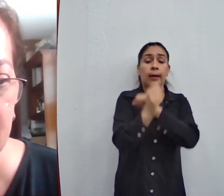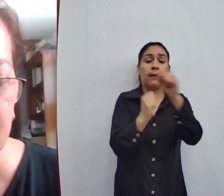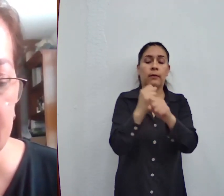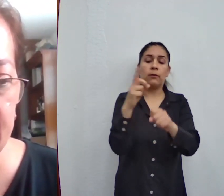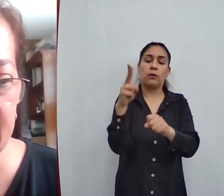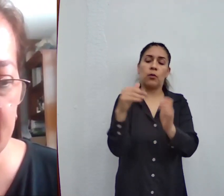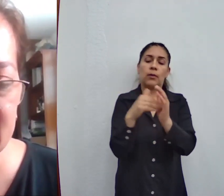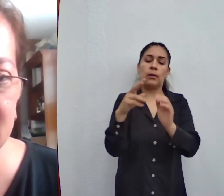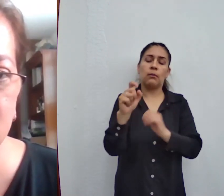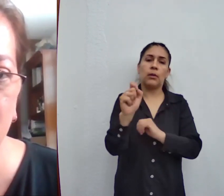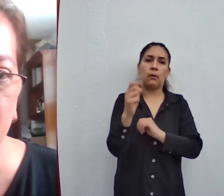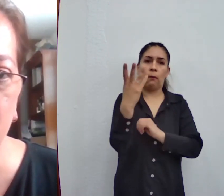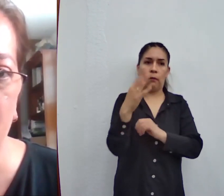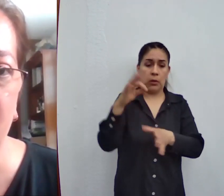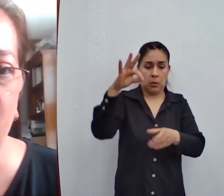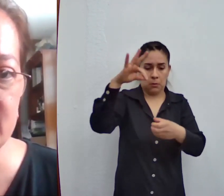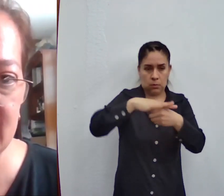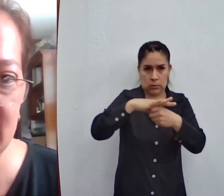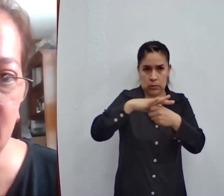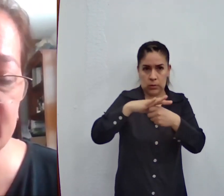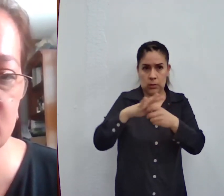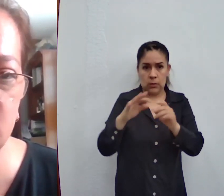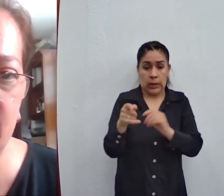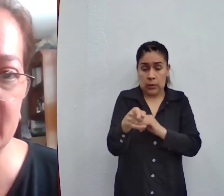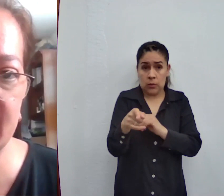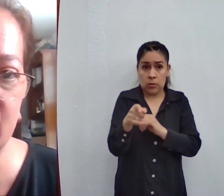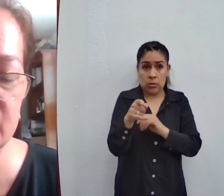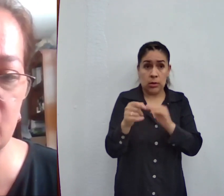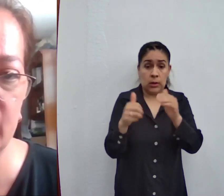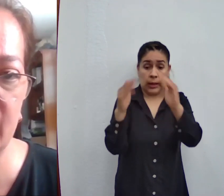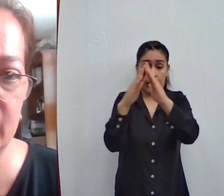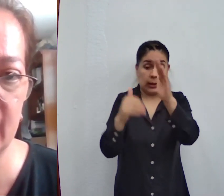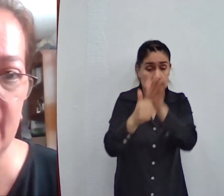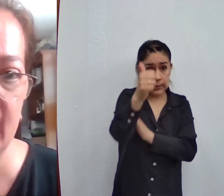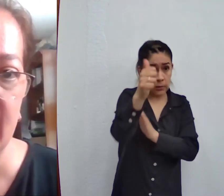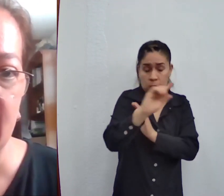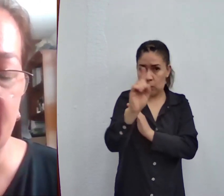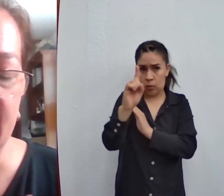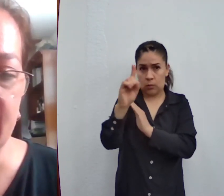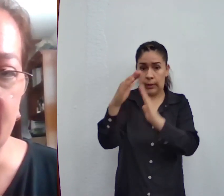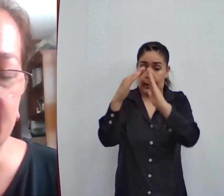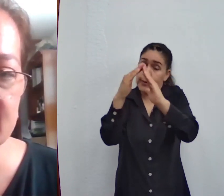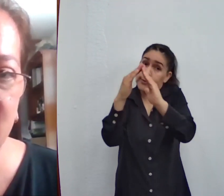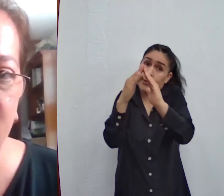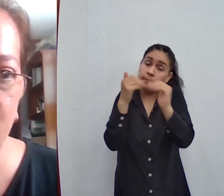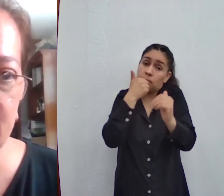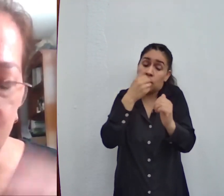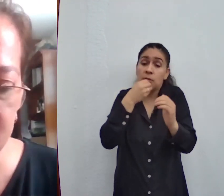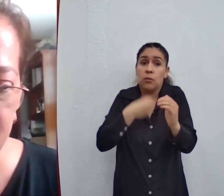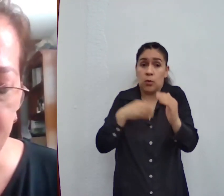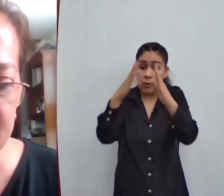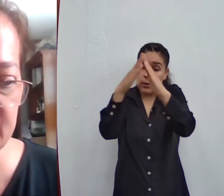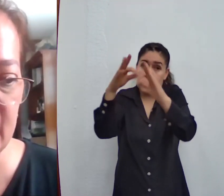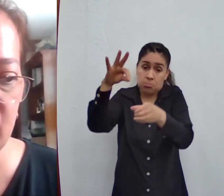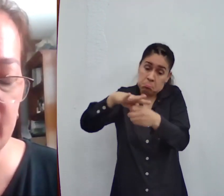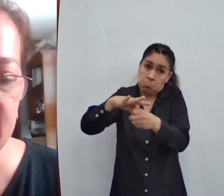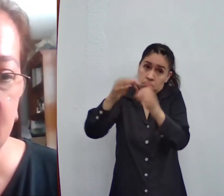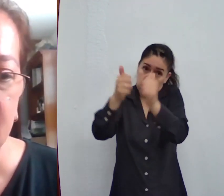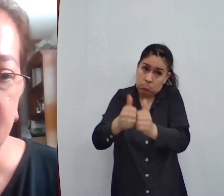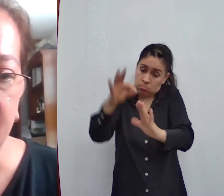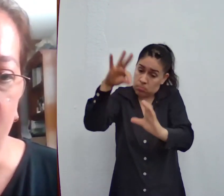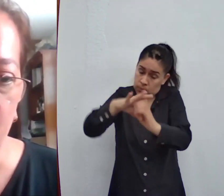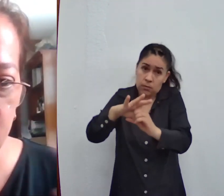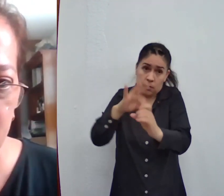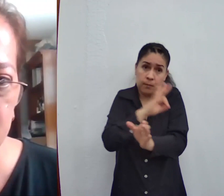domicilio y van a emitir su voto a domicilio. Y esa es una parte que nos ha tocado aquí en este foro, y ahorita apenas me